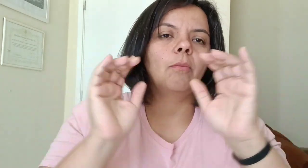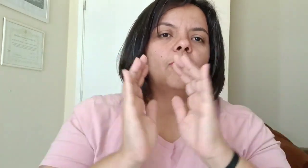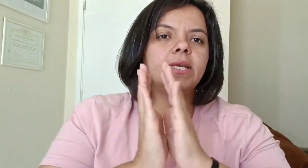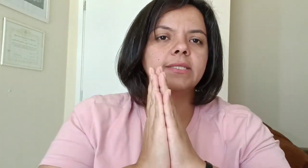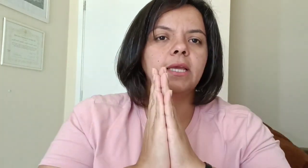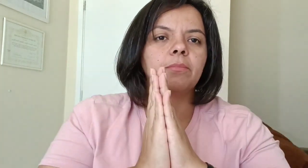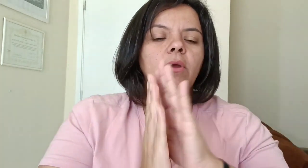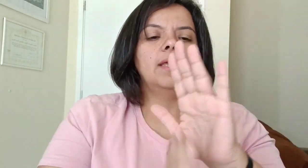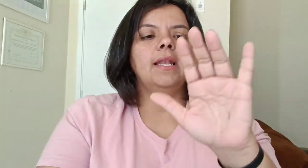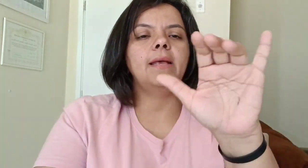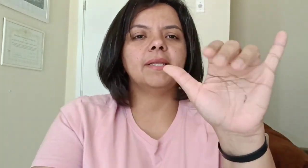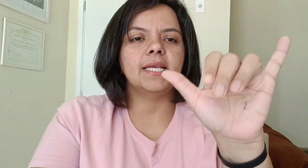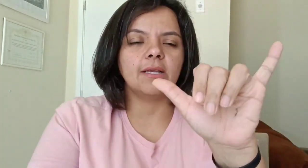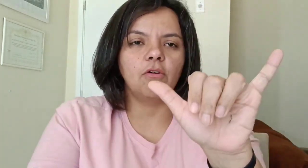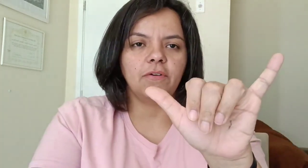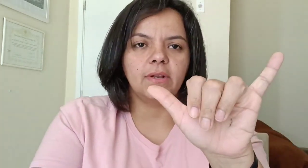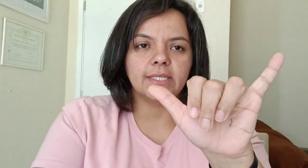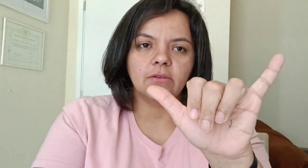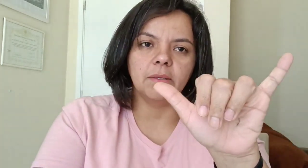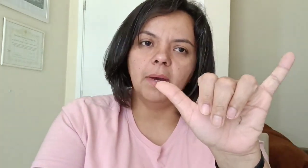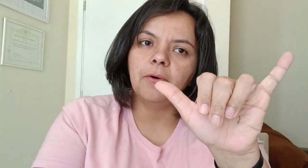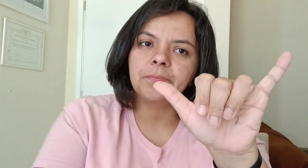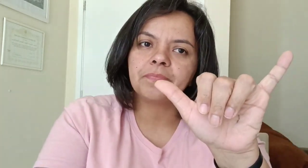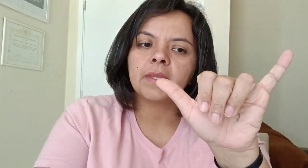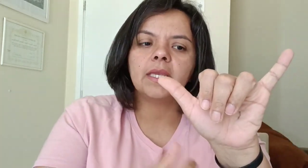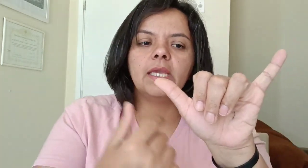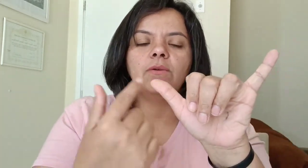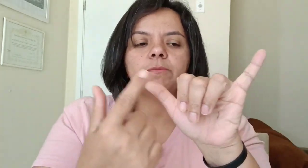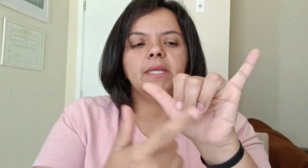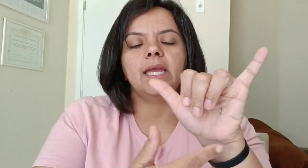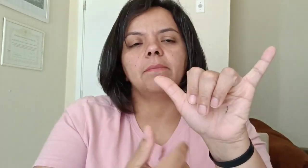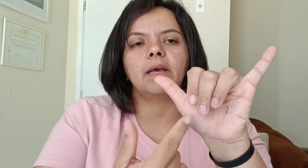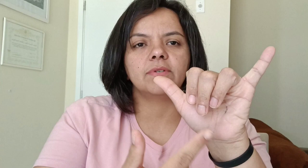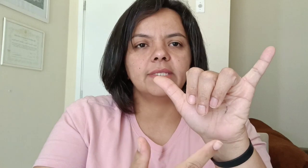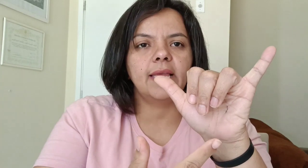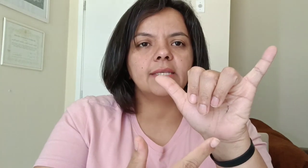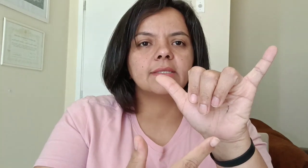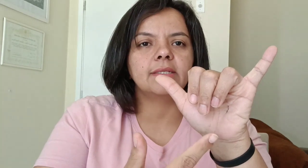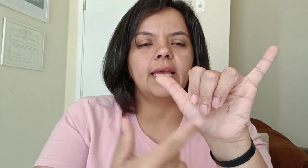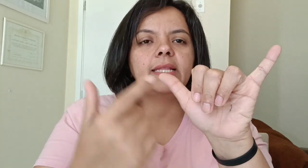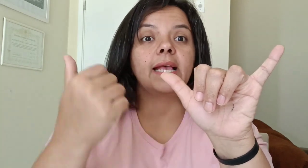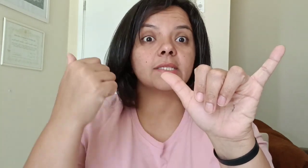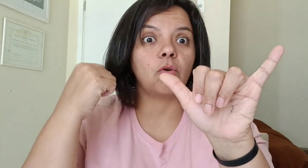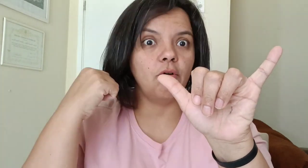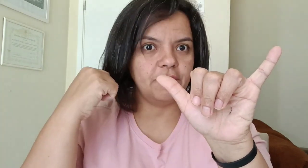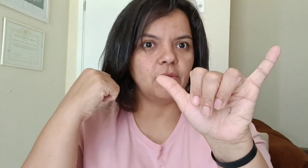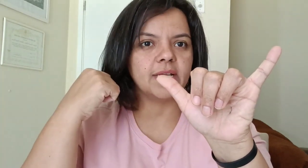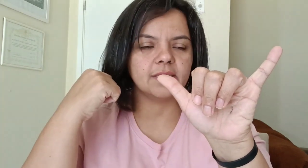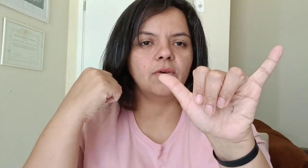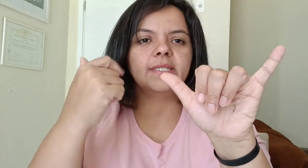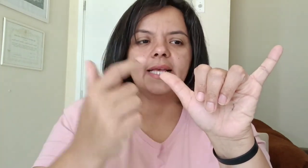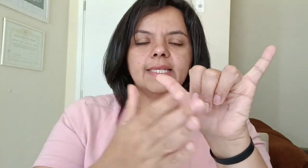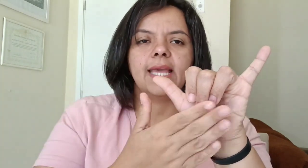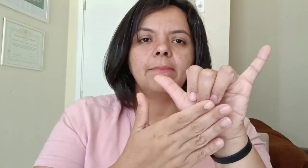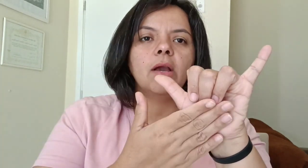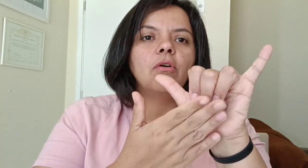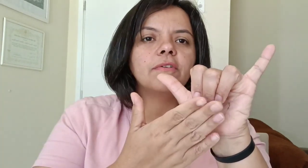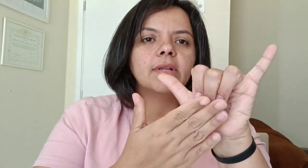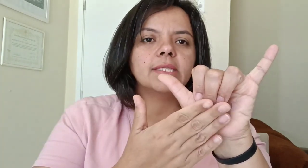por exemplo, lembra dessa configuração de mão que eu expliquei para vocês, né? Nas configurações, essa aqui é a minha configuração